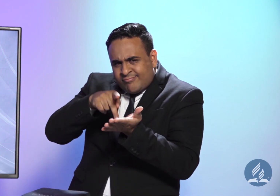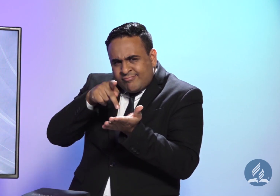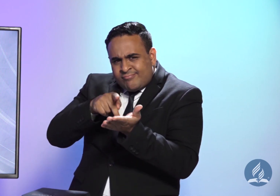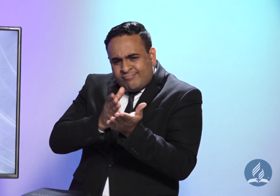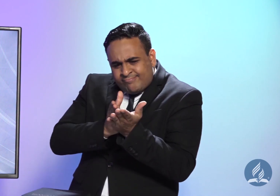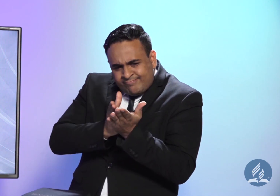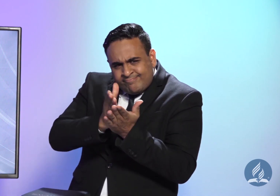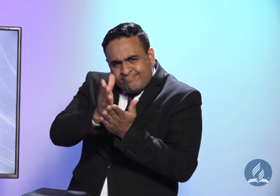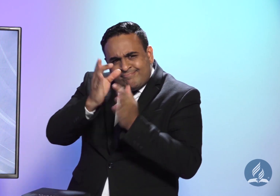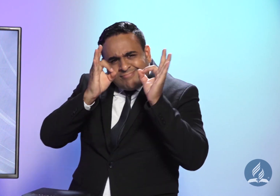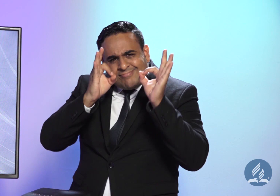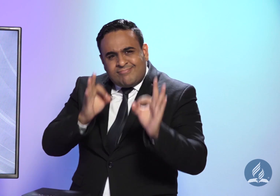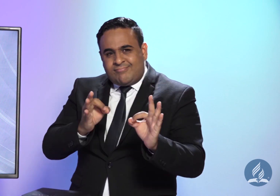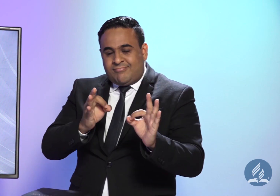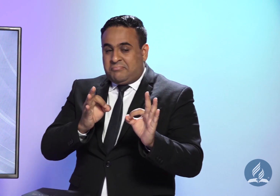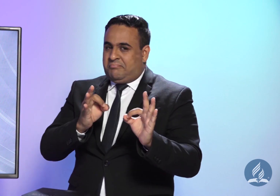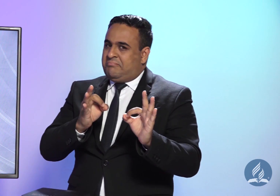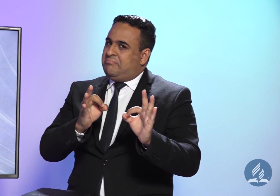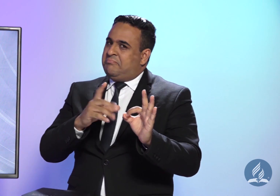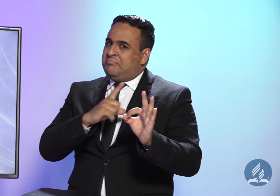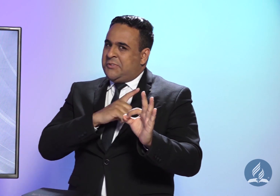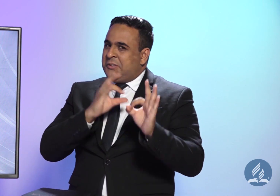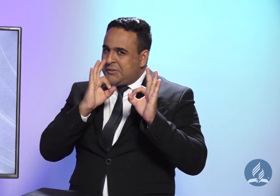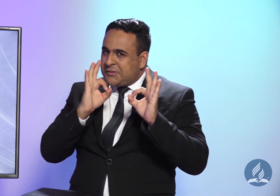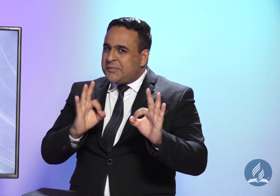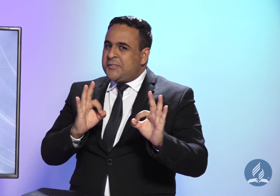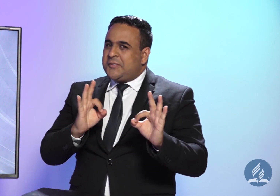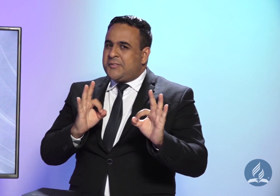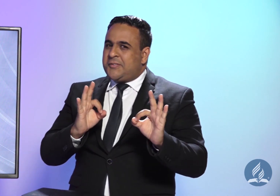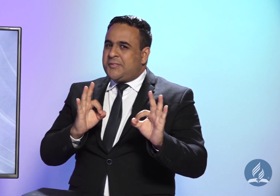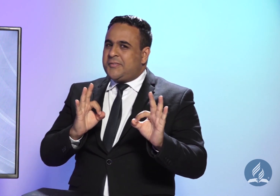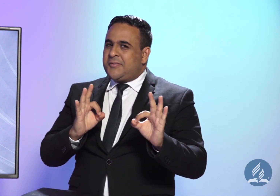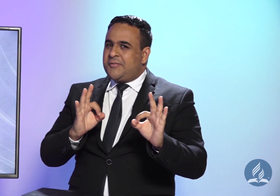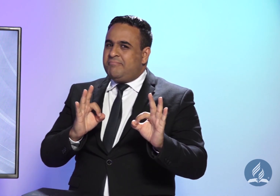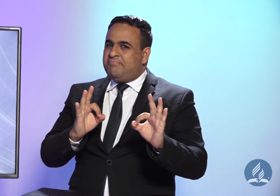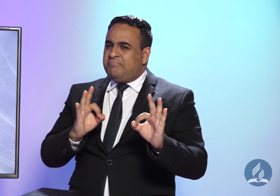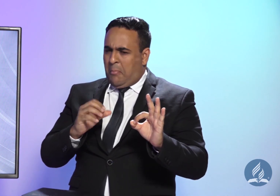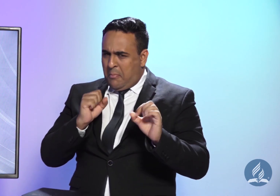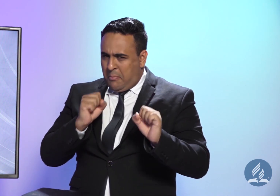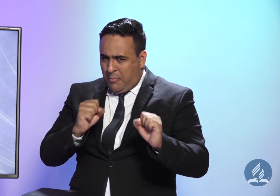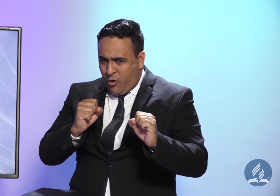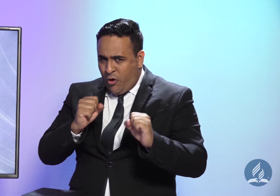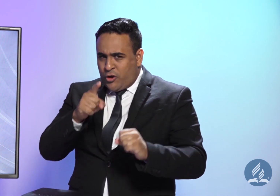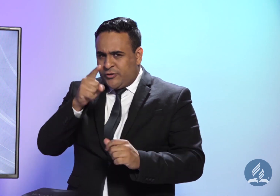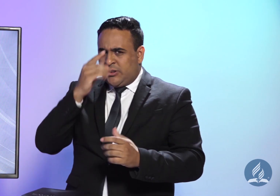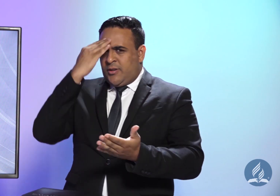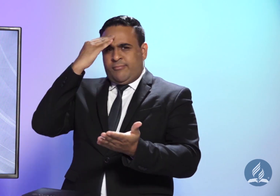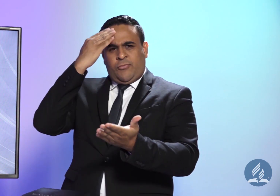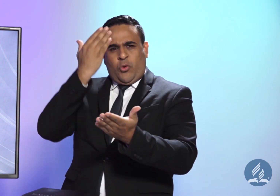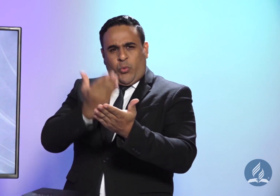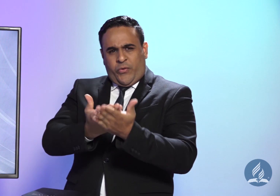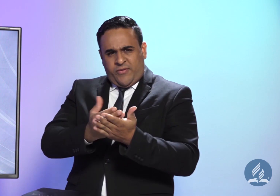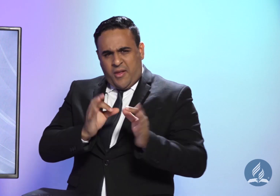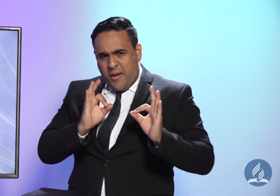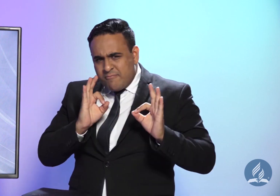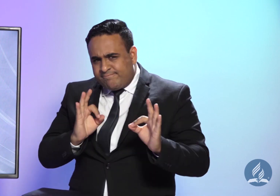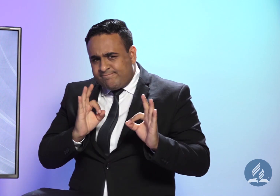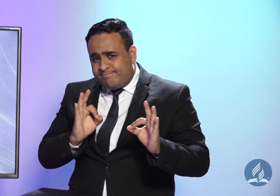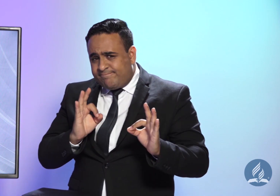certeza absoluta de que você está seguindo a verdade? Você tem essa certeza? Você pode afirmar 100%?